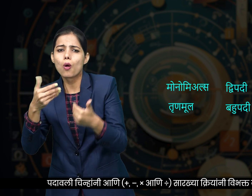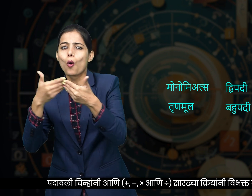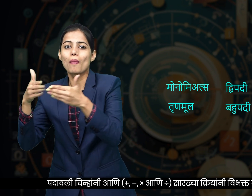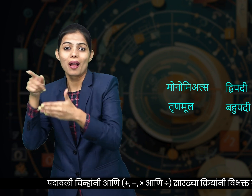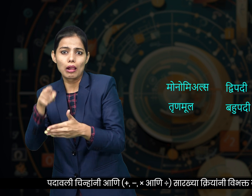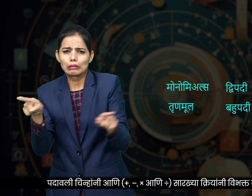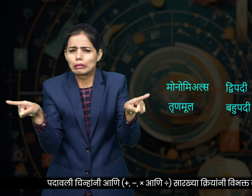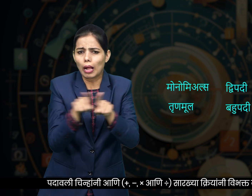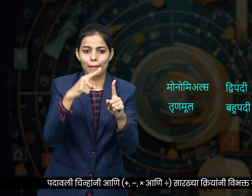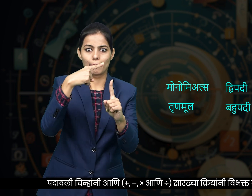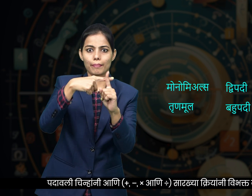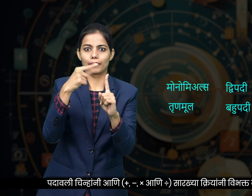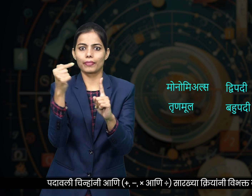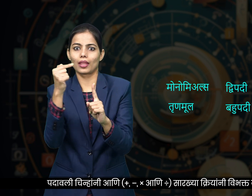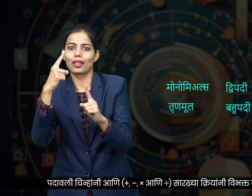जातात.